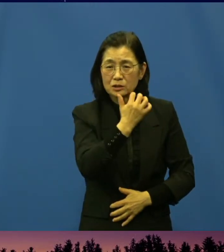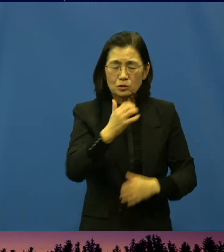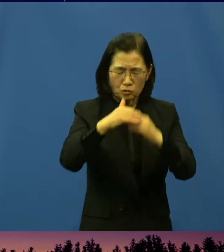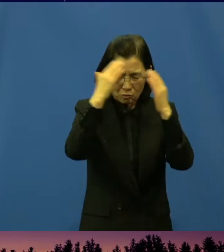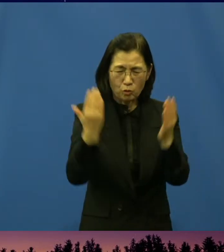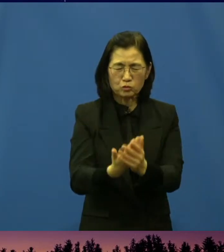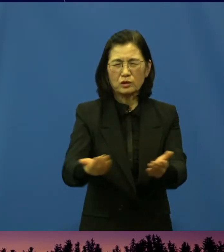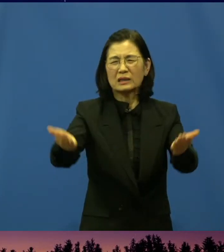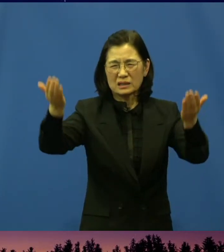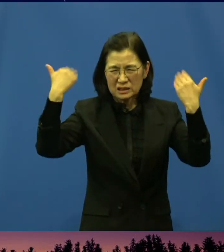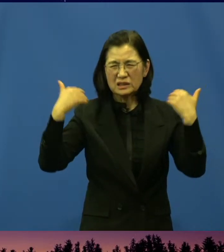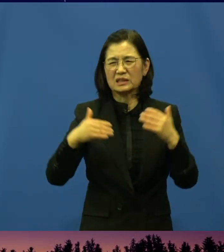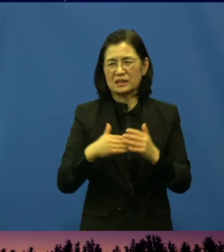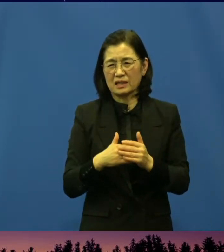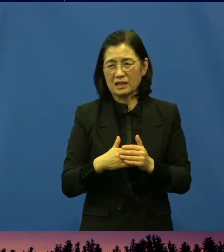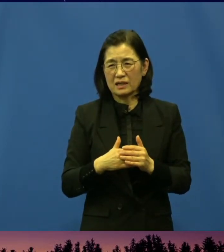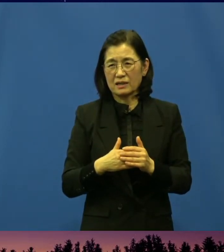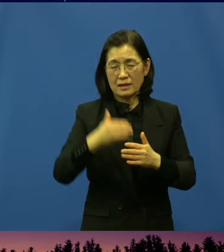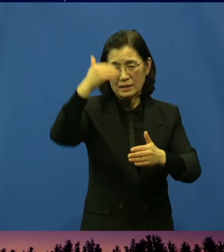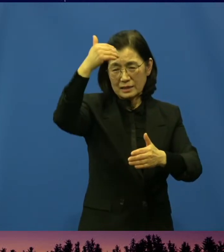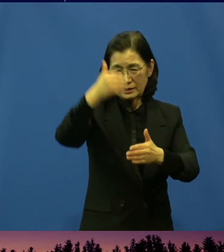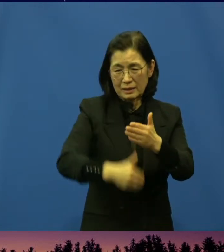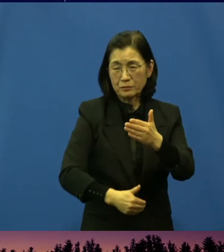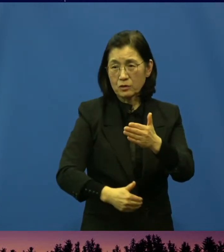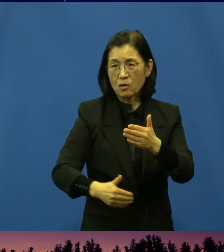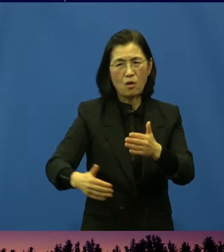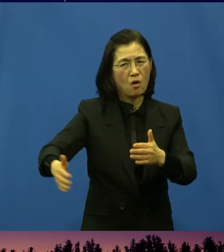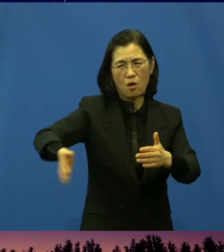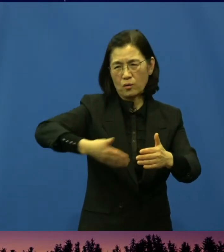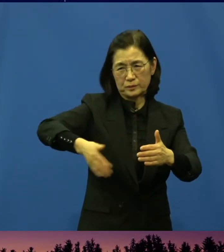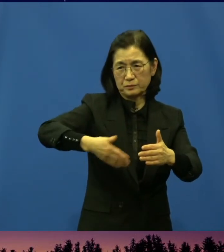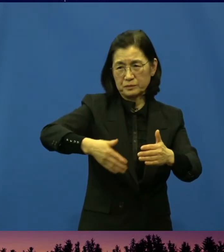그러잖아요. 뭐가 남는 게 있어요? 아무것도 남는 게 없어요.